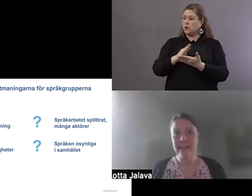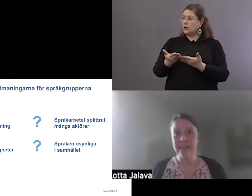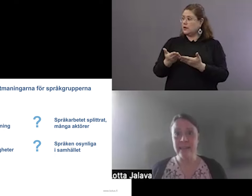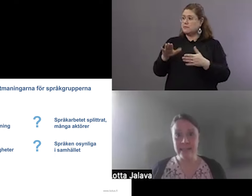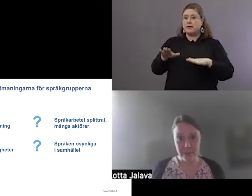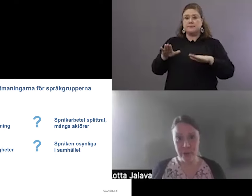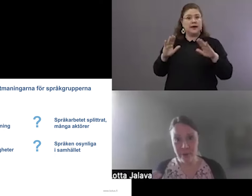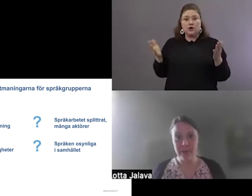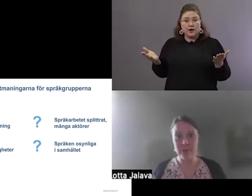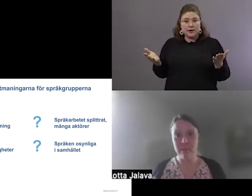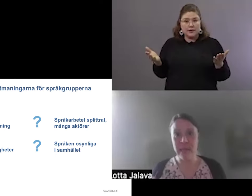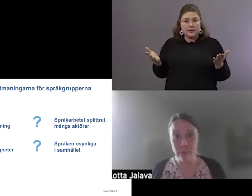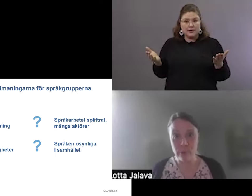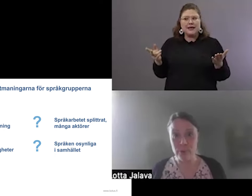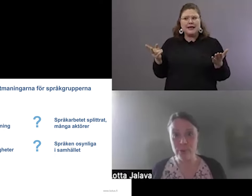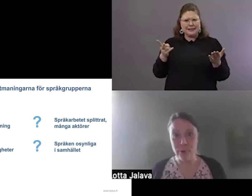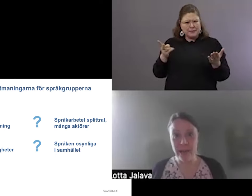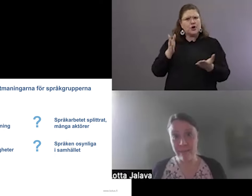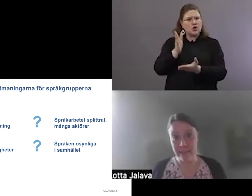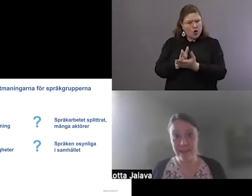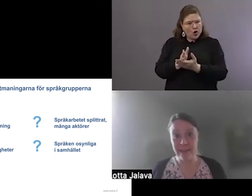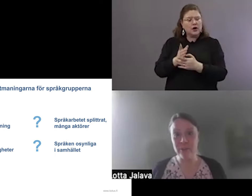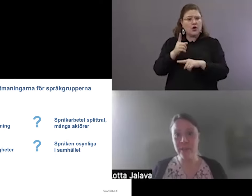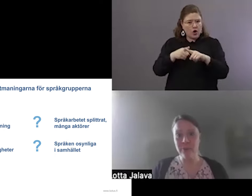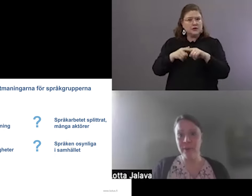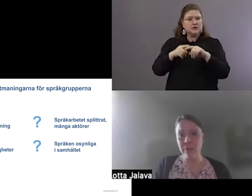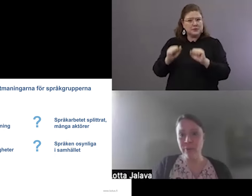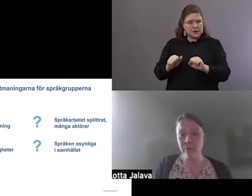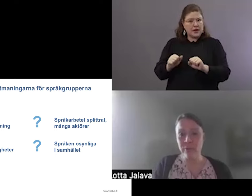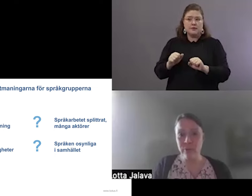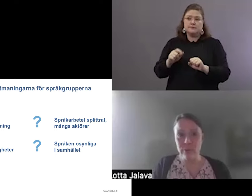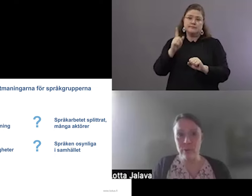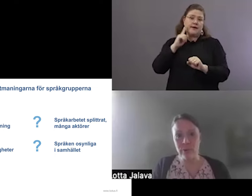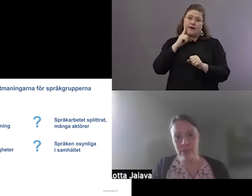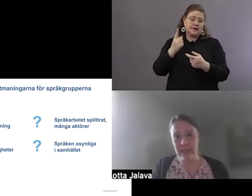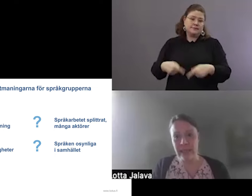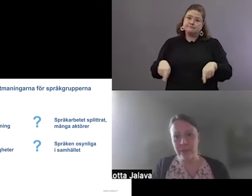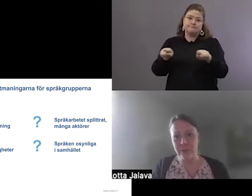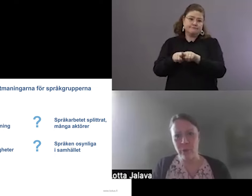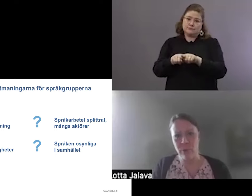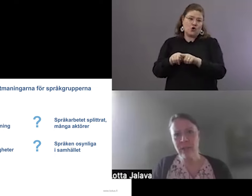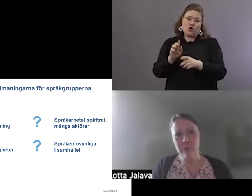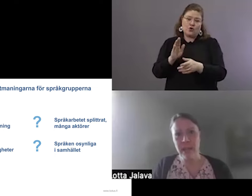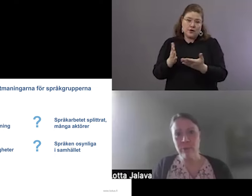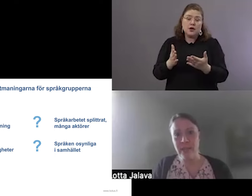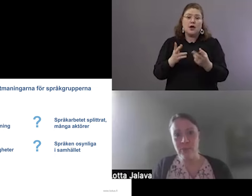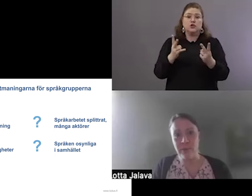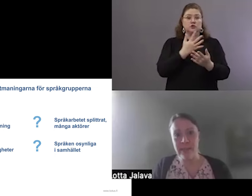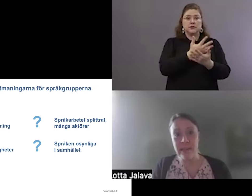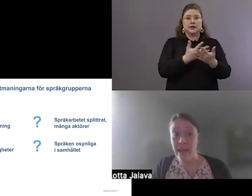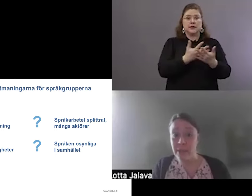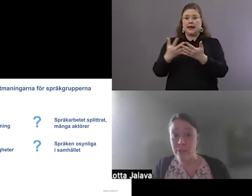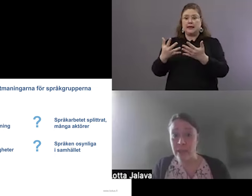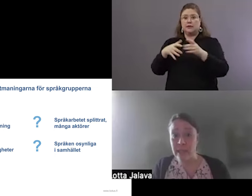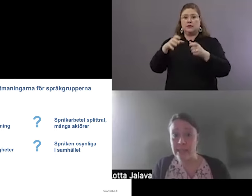täällä. Sellaiset oikeudet, jotka meillä kuuluisi olla, eivät aina toteudu niin kuin kuuluu. Toisaalta kielet on näkymättömiä